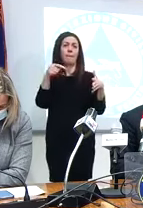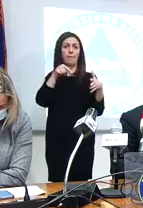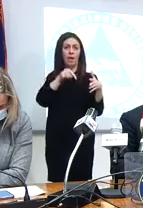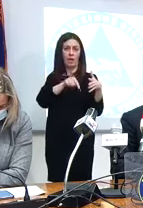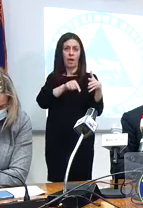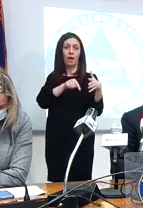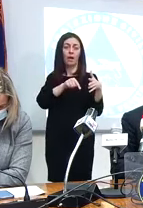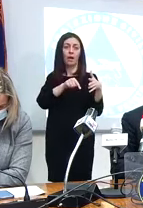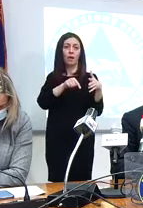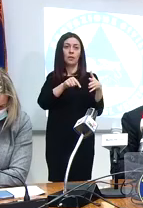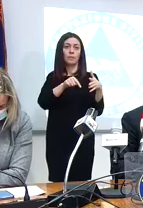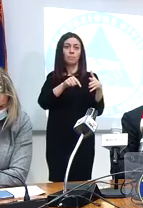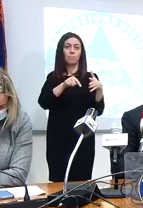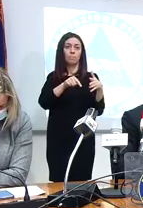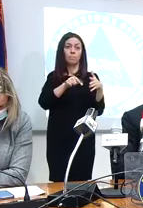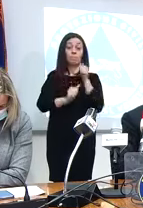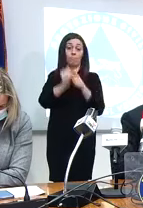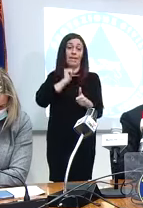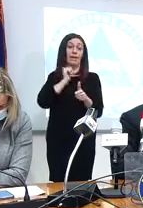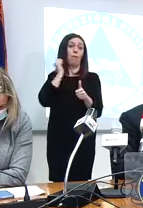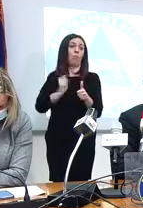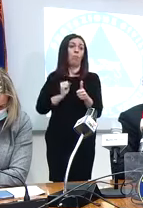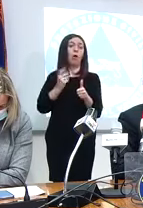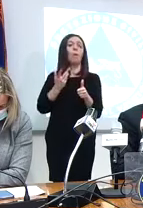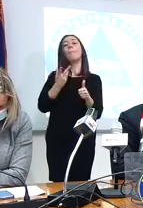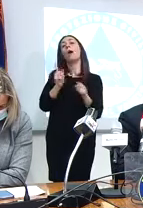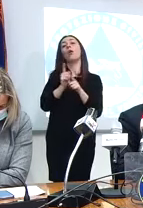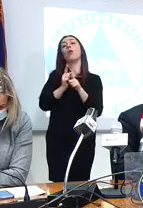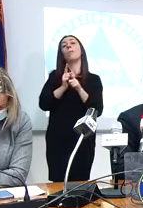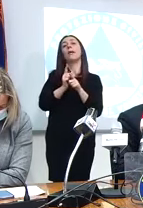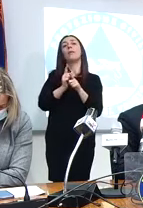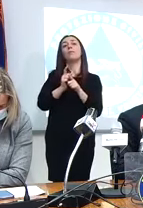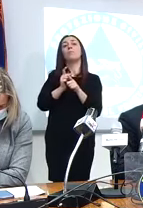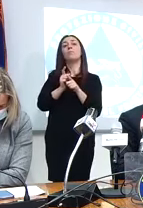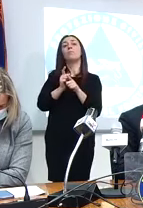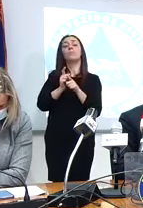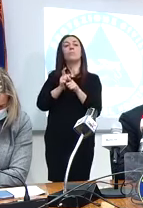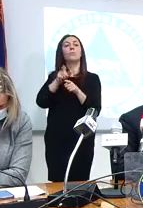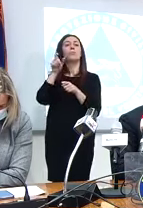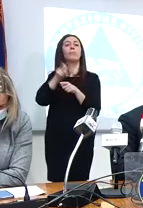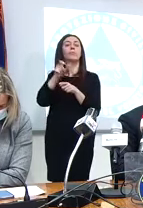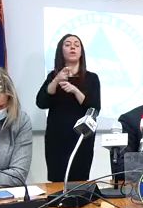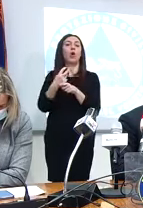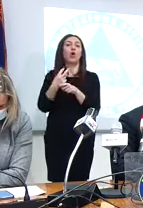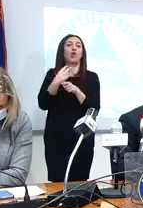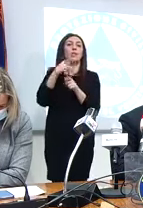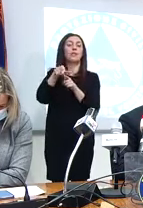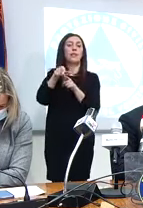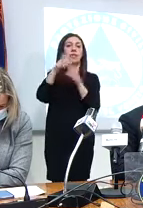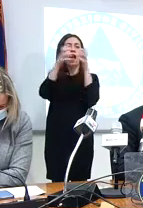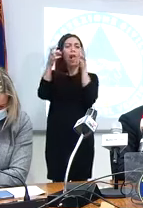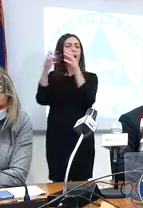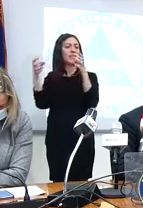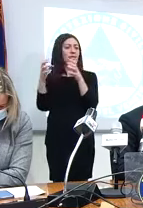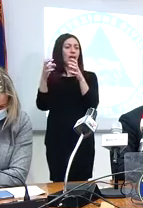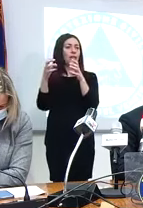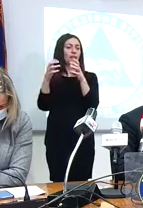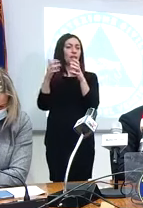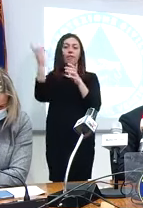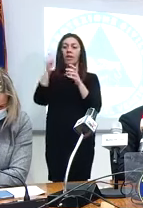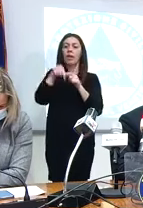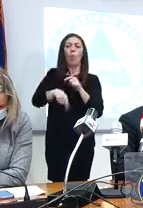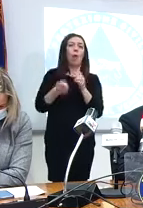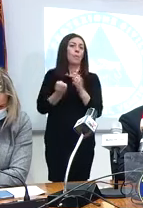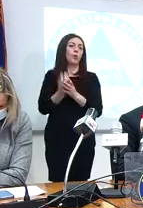le multinazionali a venire a produrre qui. Considerate che poi il fatto che l'accordo lo facciano gli stati membri per le